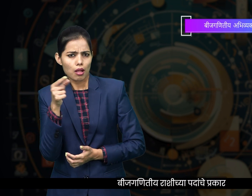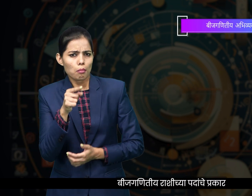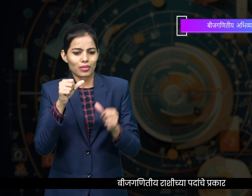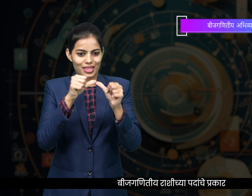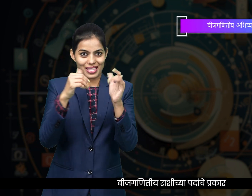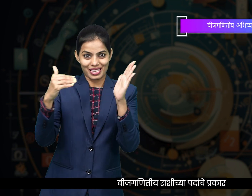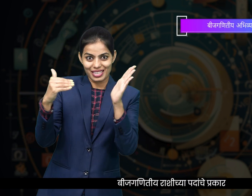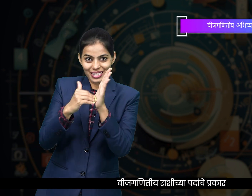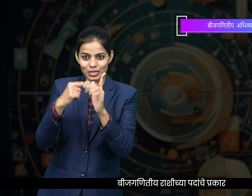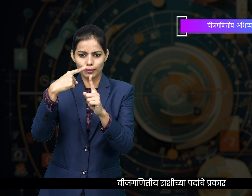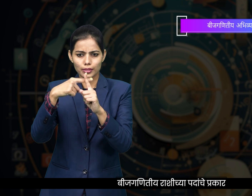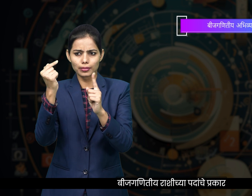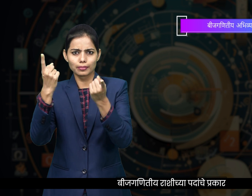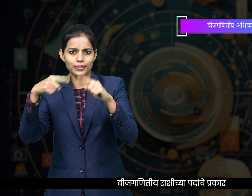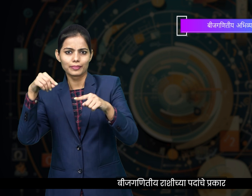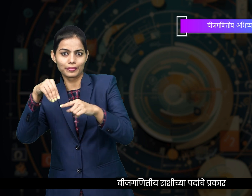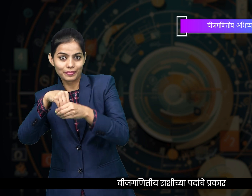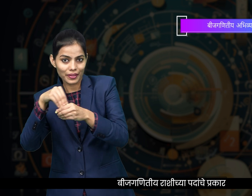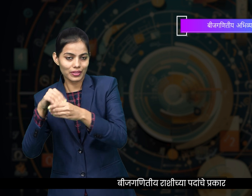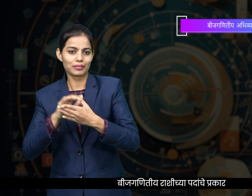बीजगणितीय राशीच्या पदांचे प्रकार.